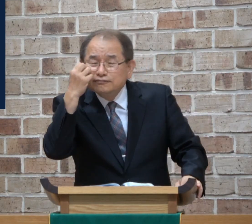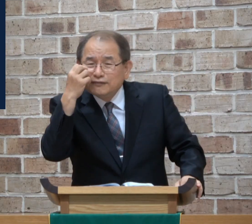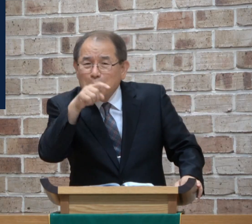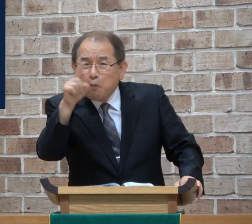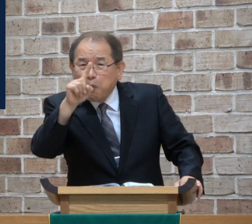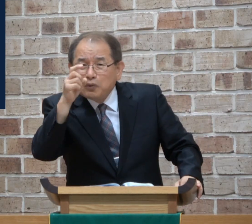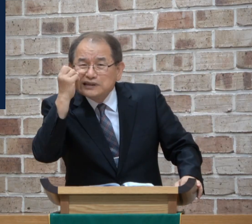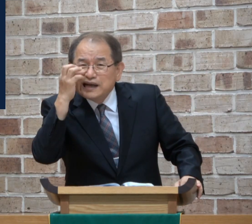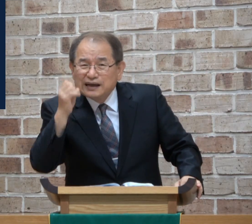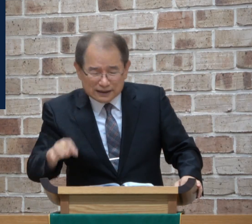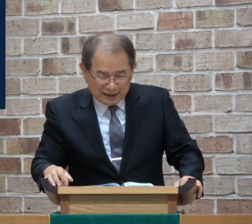했는데